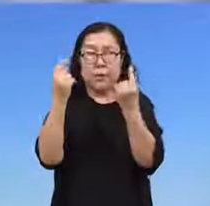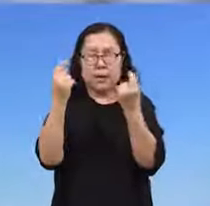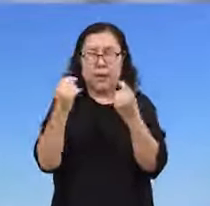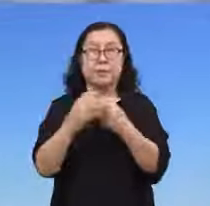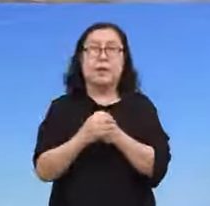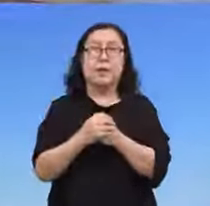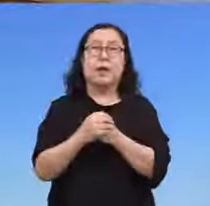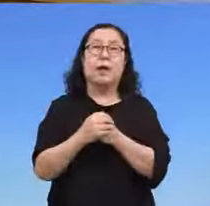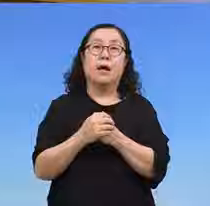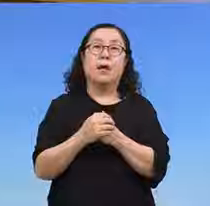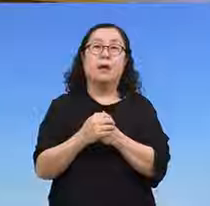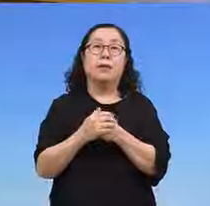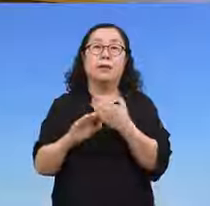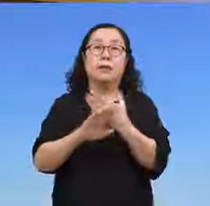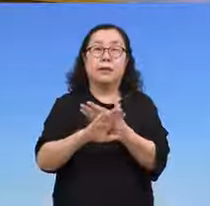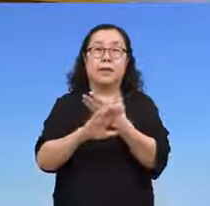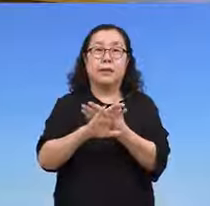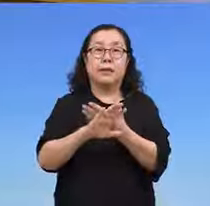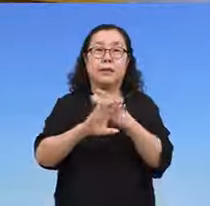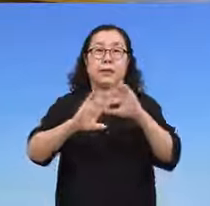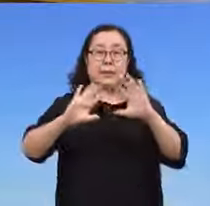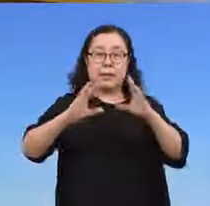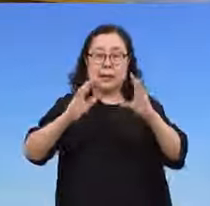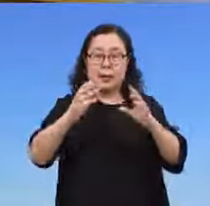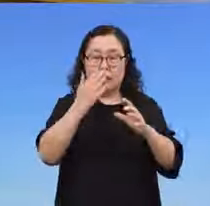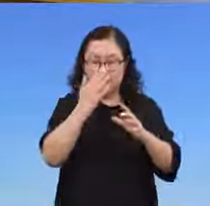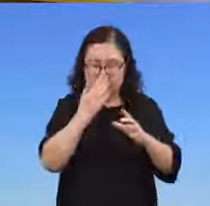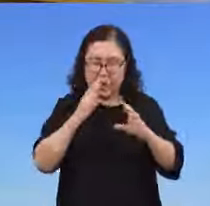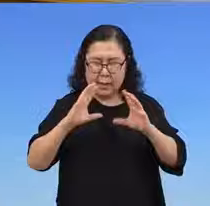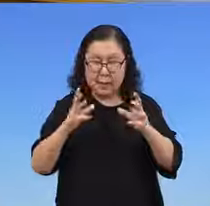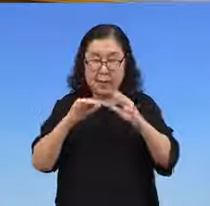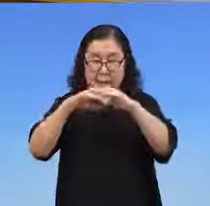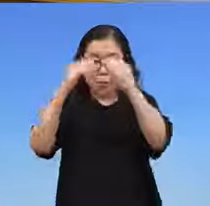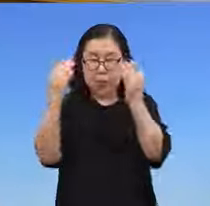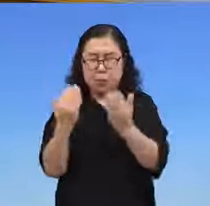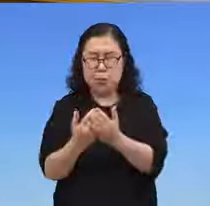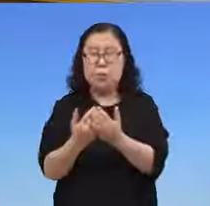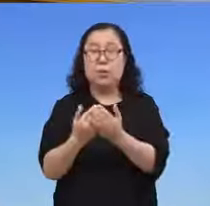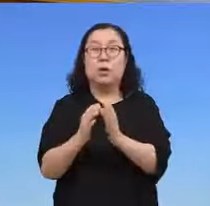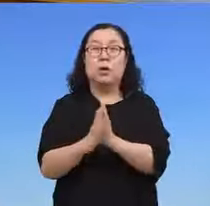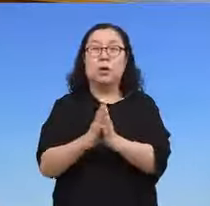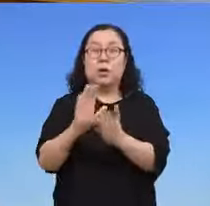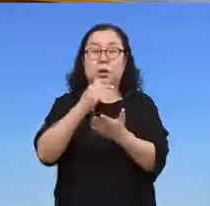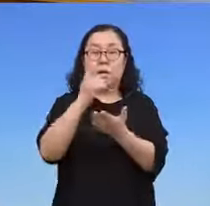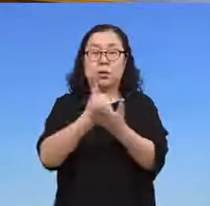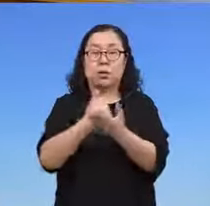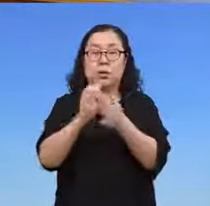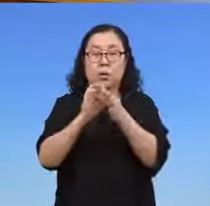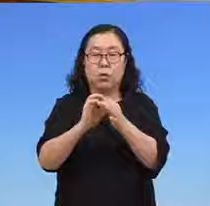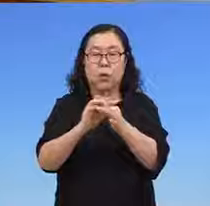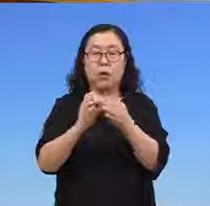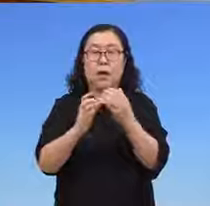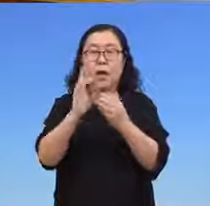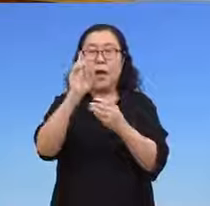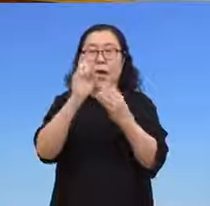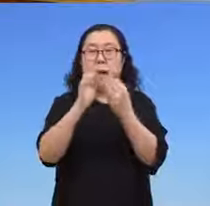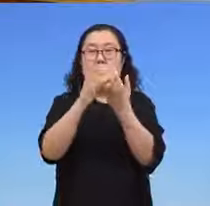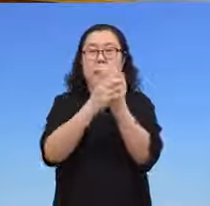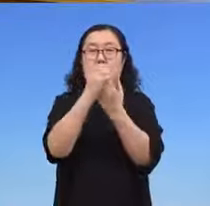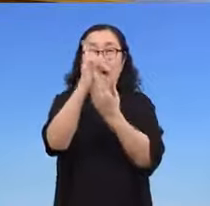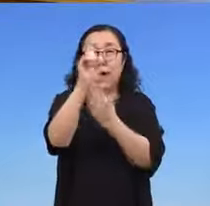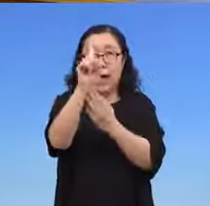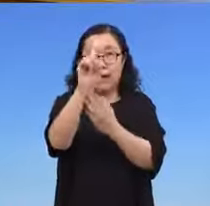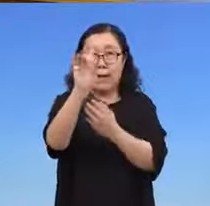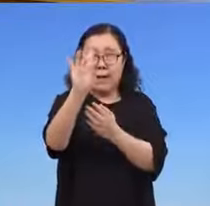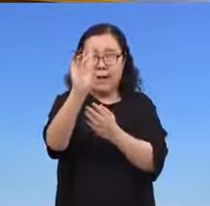2장 18절입니다. 세 번요. 이방 사람과 유대 사람 양쪽 모두 그리스도를 통하여 한 성령 안에서